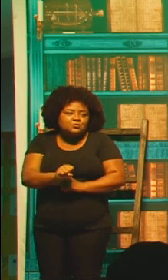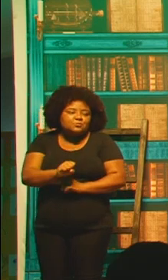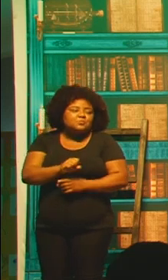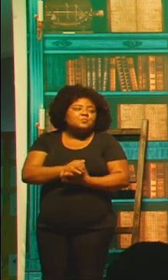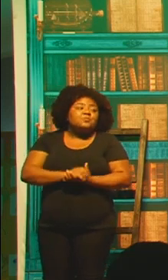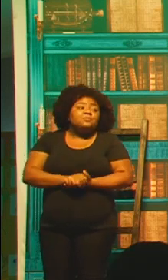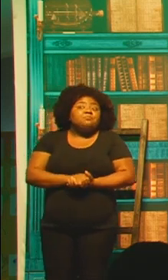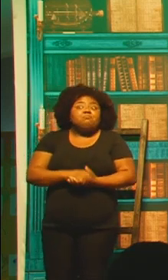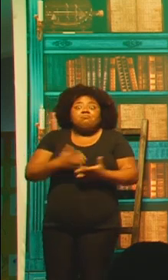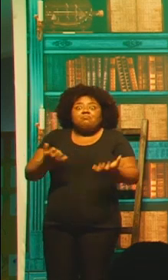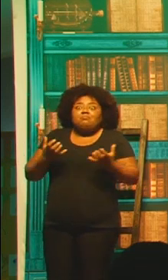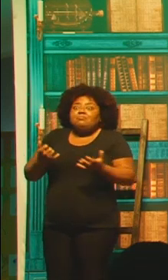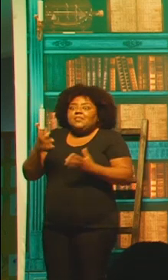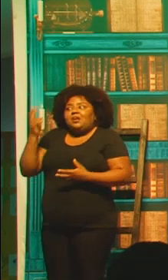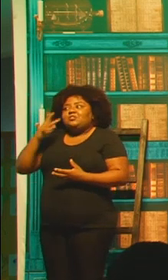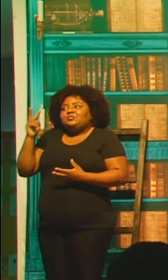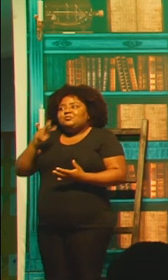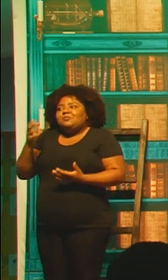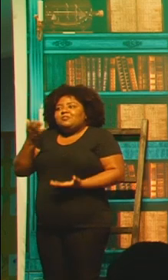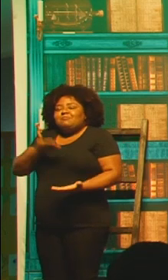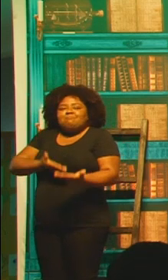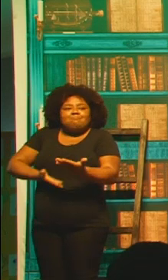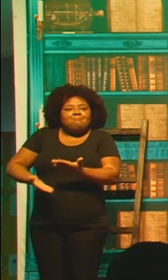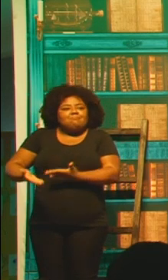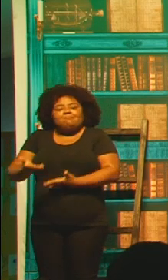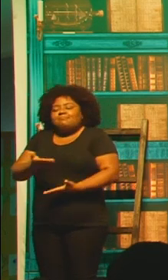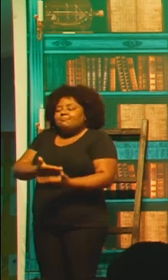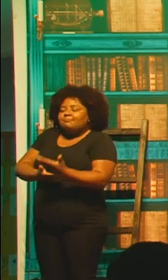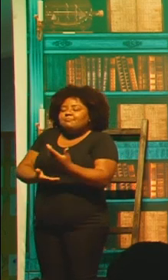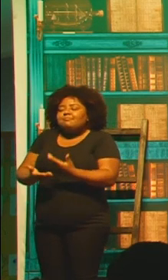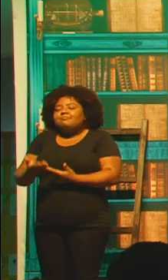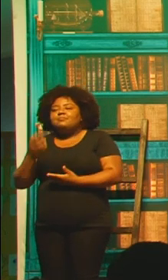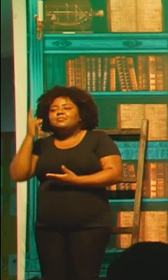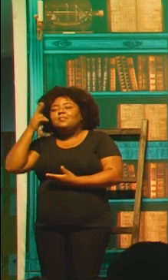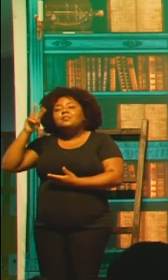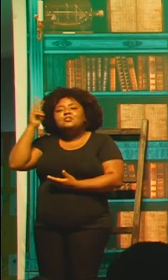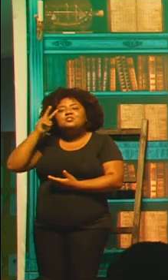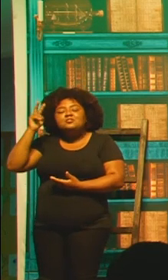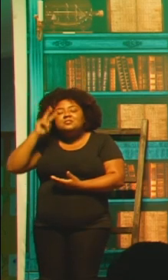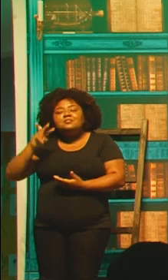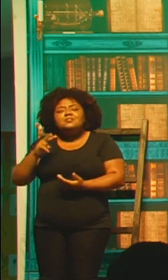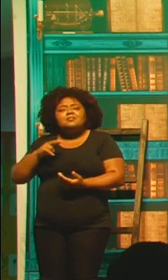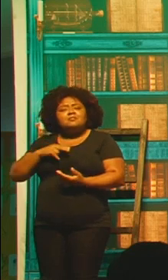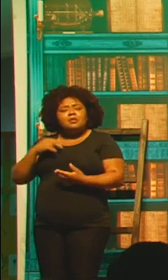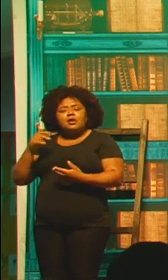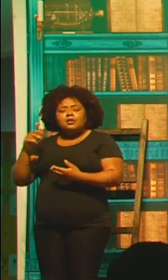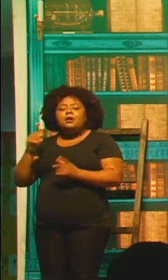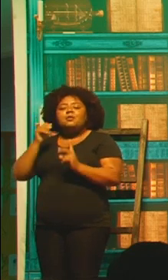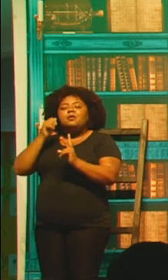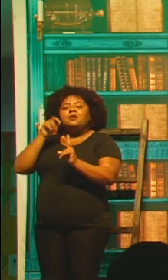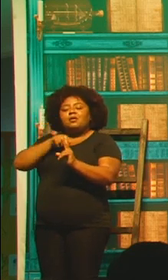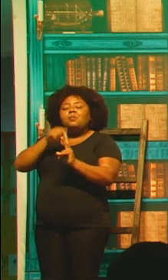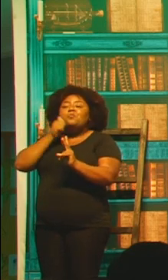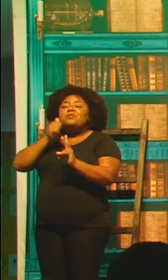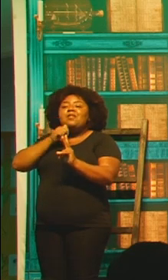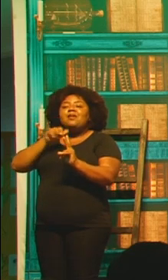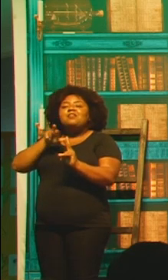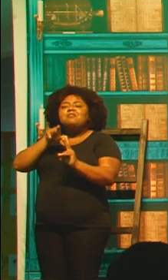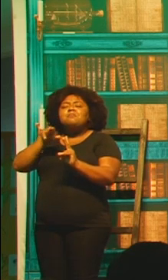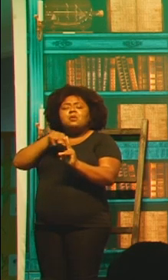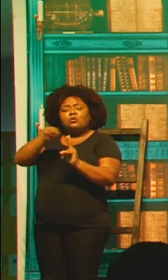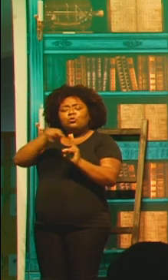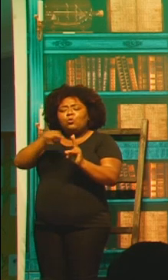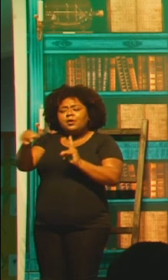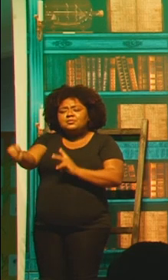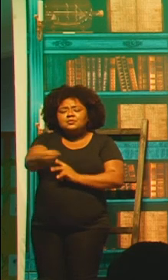era essa história que eu queria compartilhar, né, que eu queria contar, que é uma história que é narrada pelas duas irmãs, mas é uma história